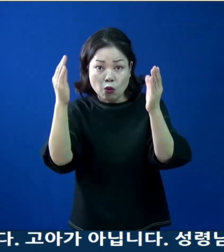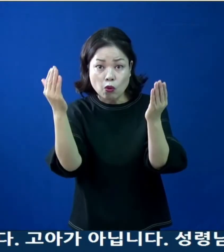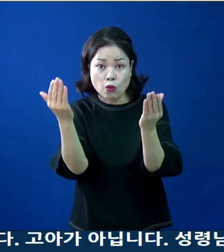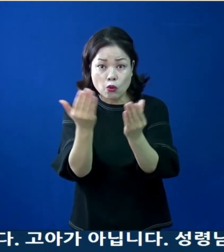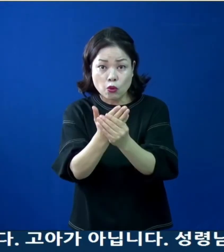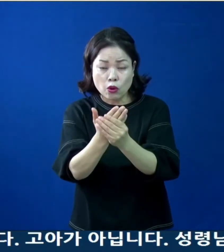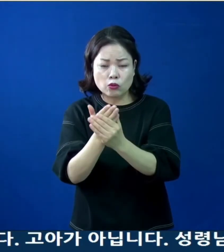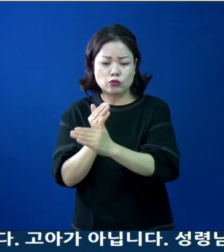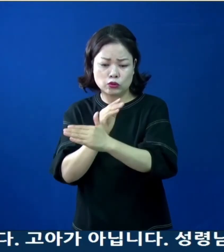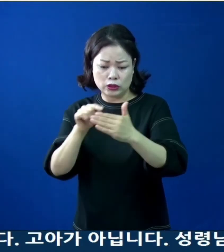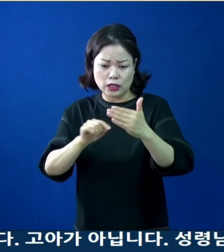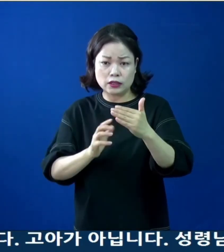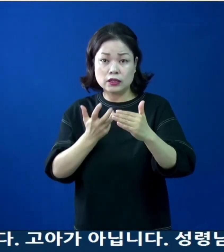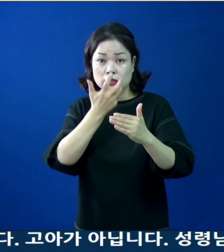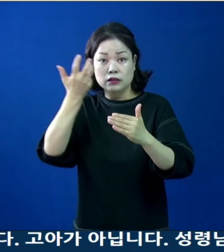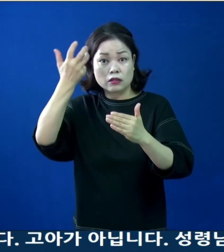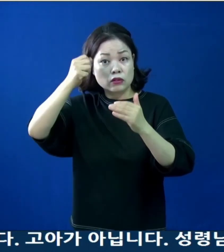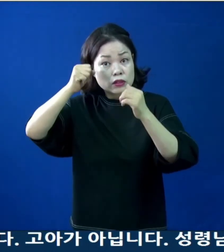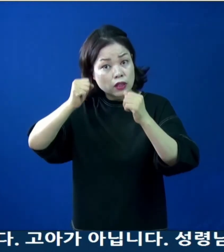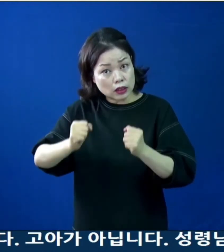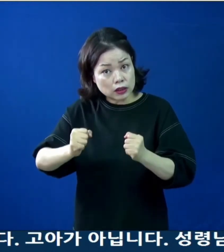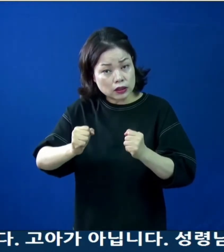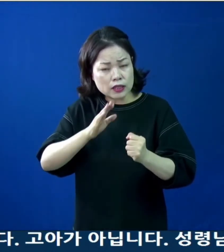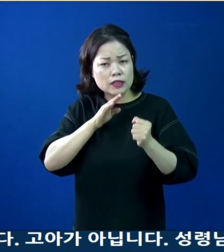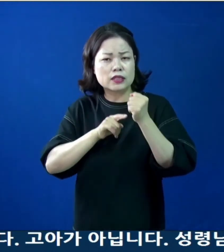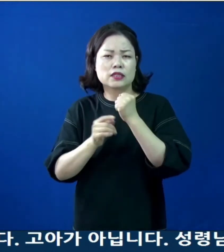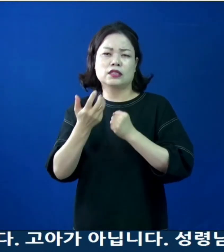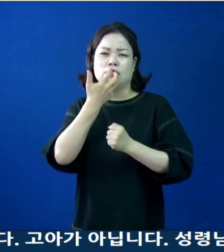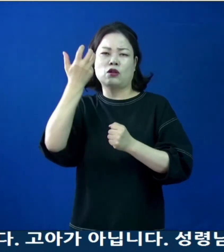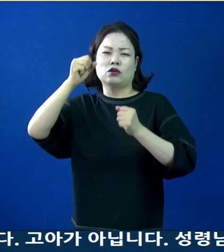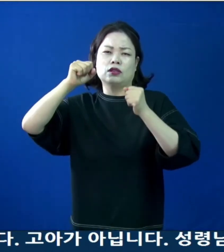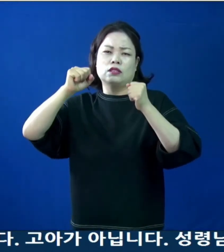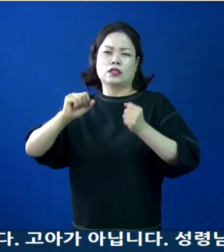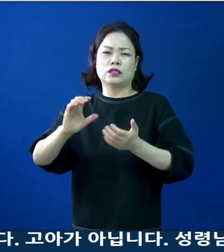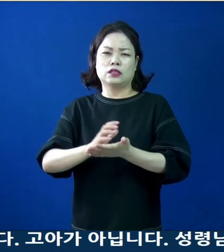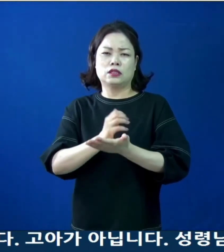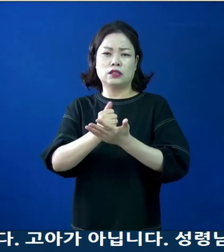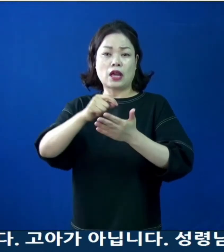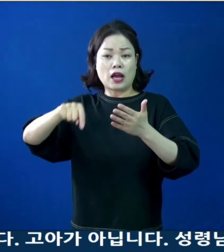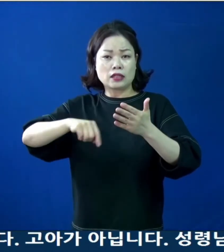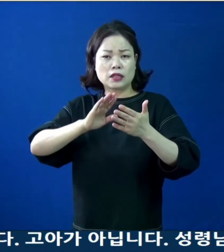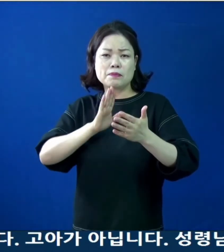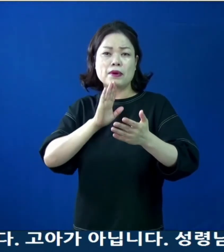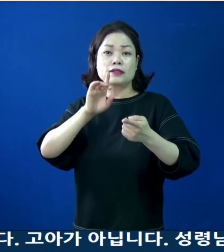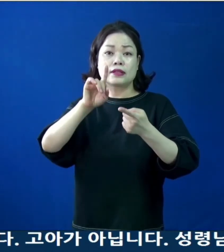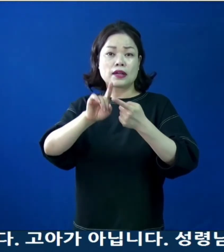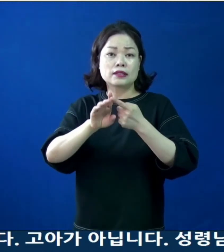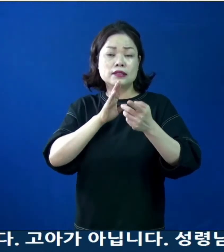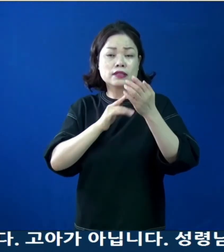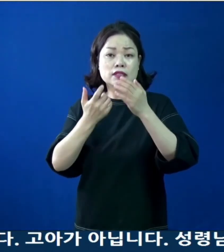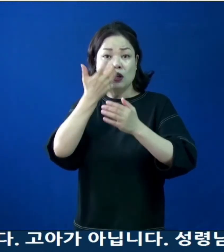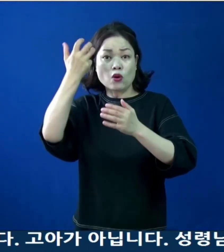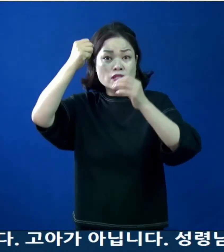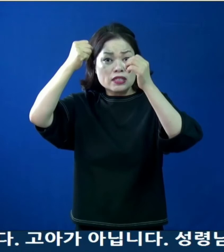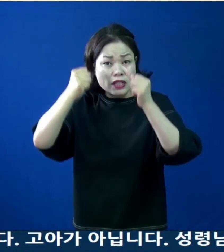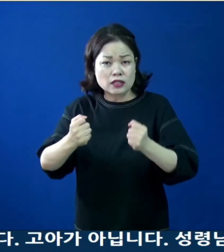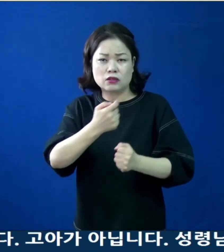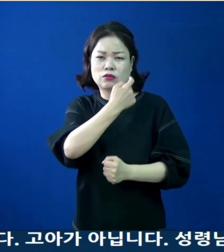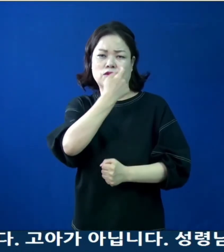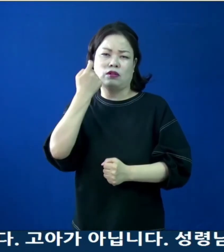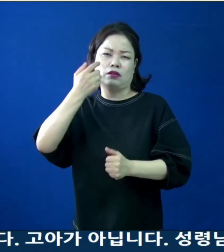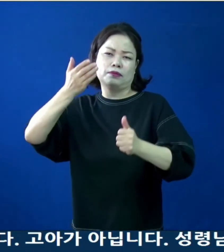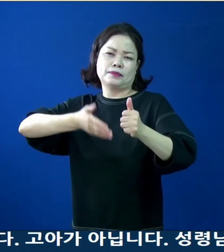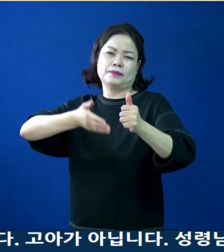모두 우리 안에 성령이 계신지, 진리의 영이 계신지, 그리스도인 안에 있어야 할 마땅한 진리의 영이 계신지